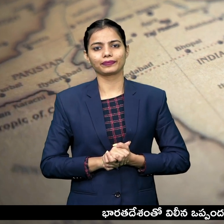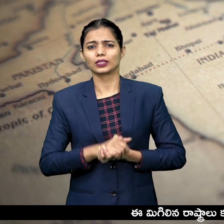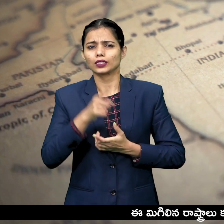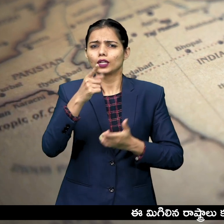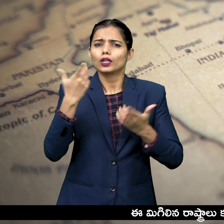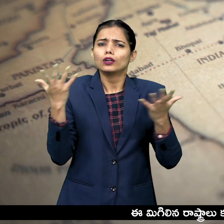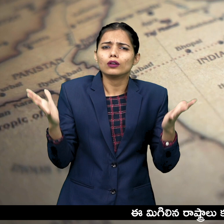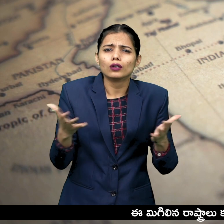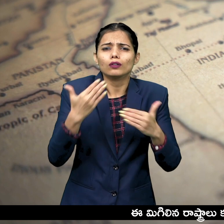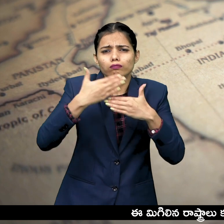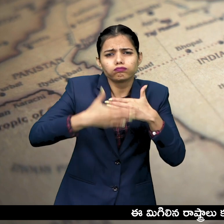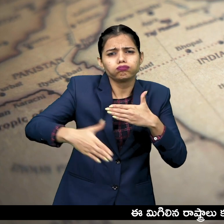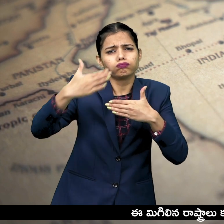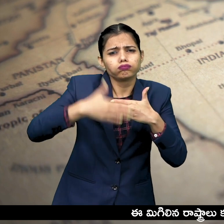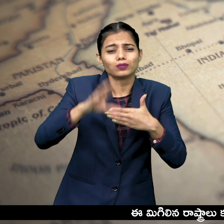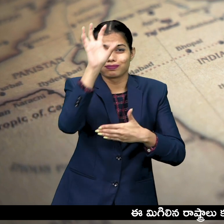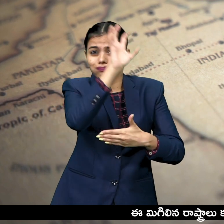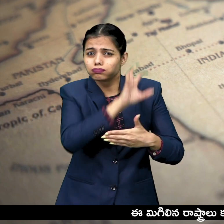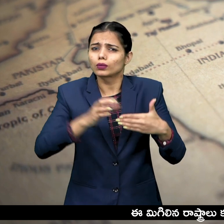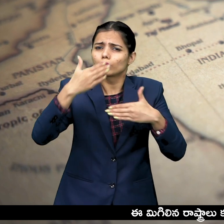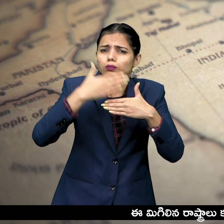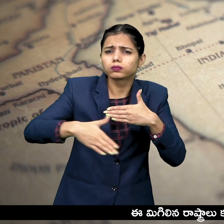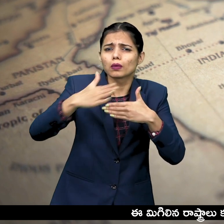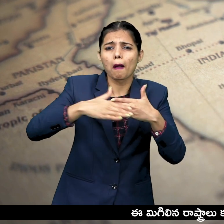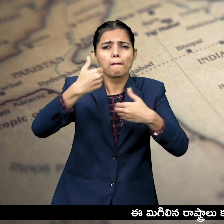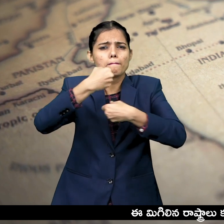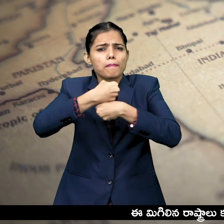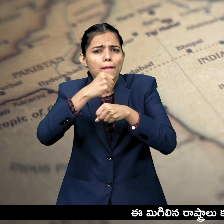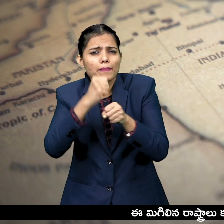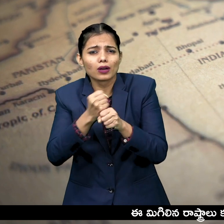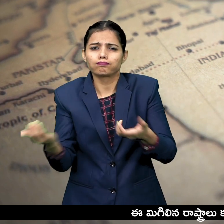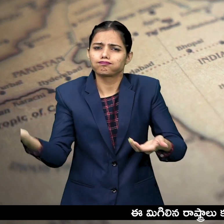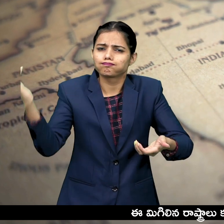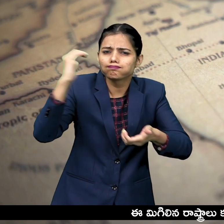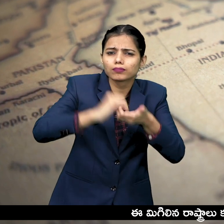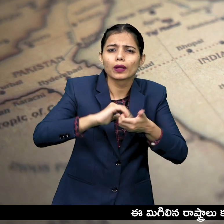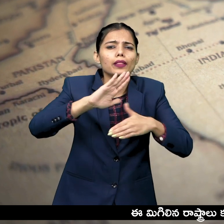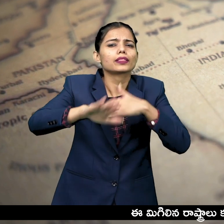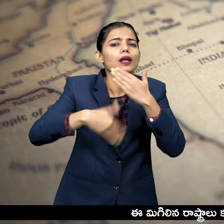ఈ మిగిలిన రాష్ట్రాలు కూడా వచ్చే 2 ఏళ్లలో చేరేలా చేశారు.